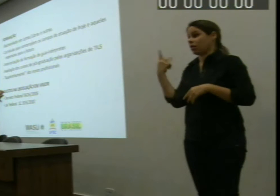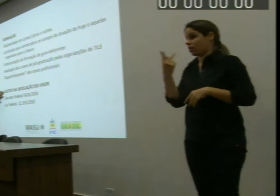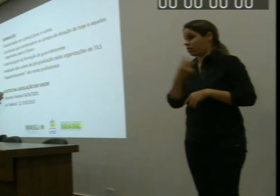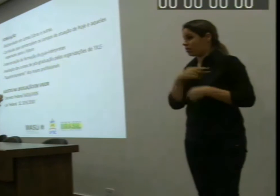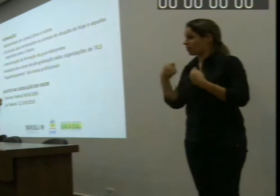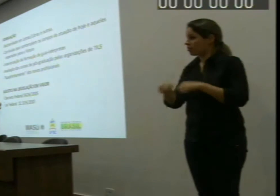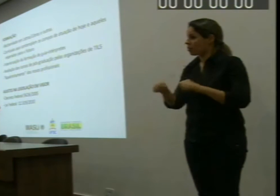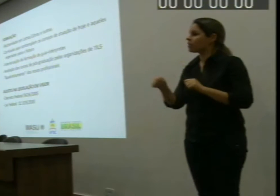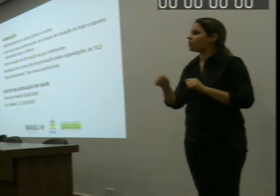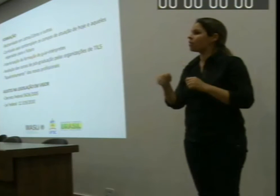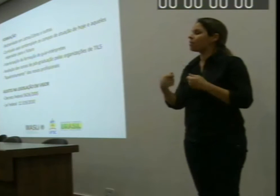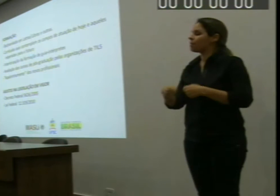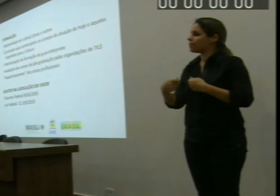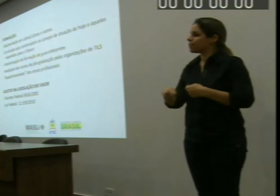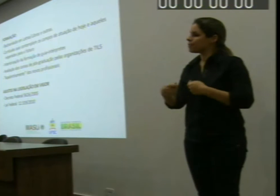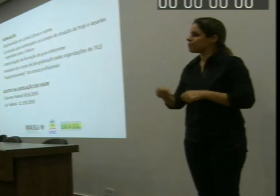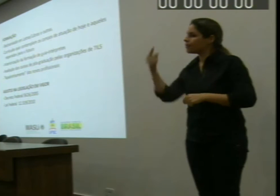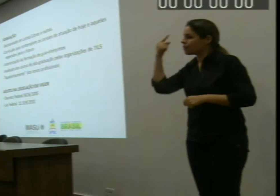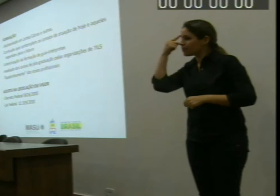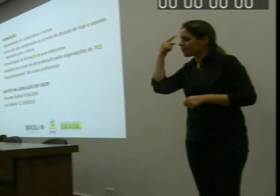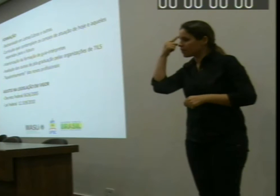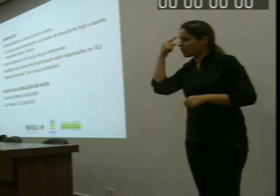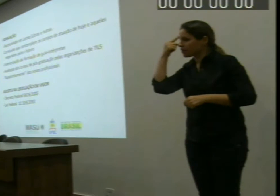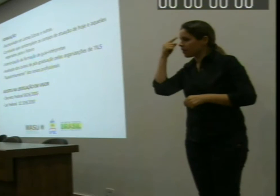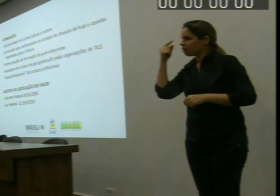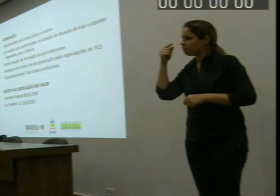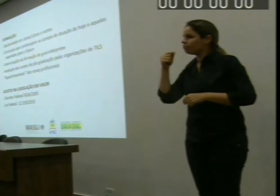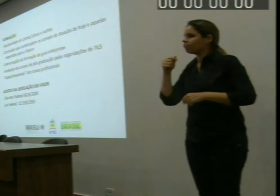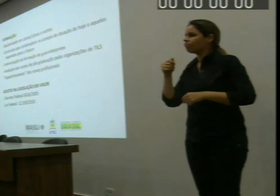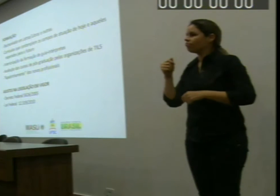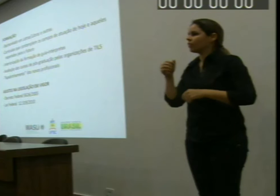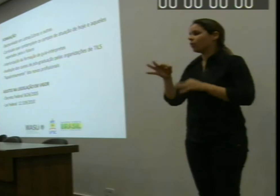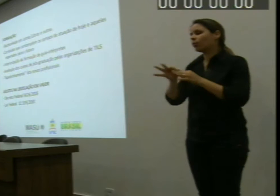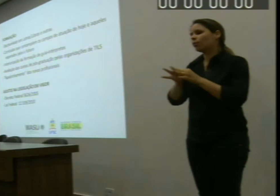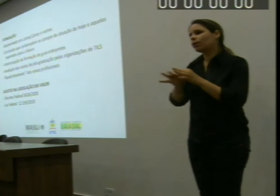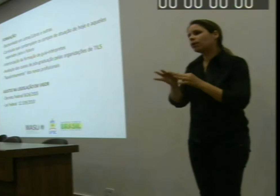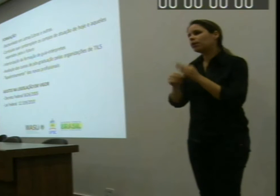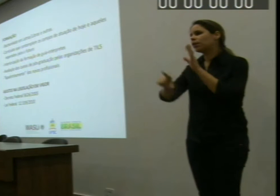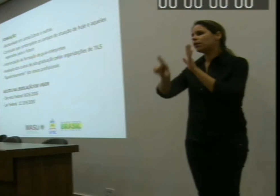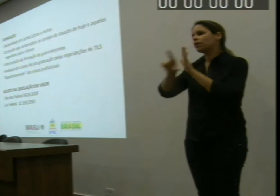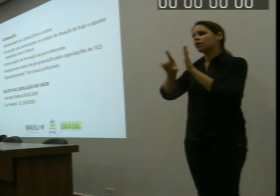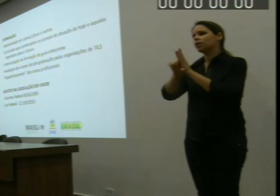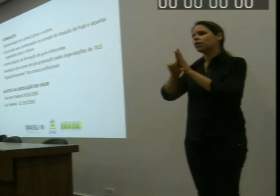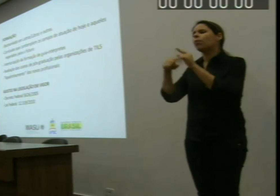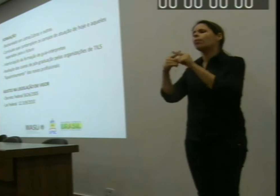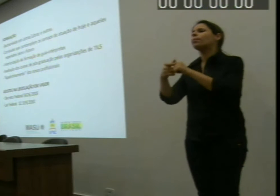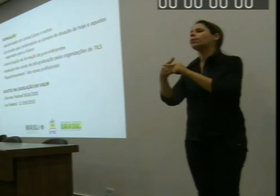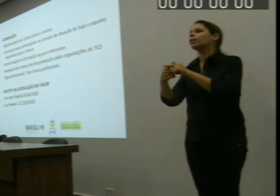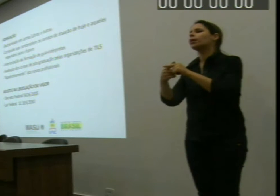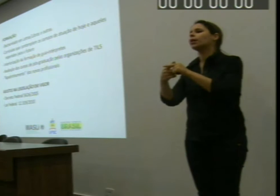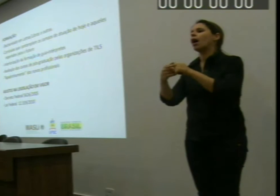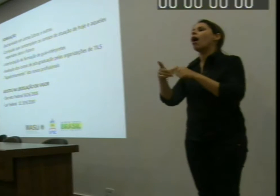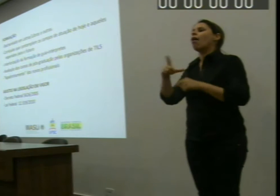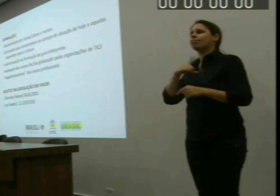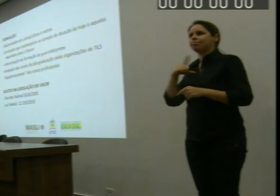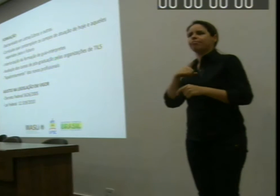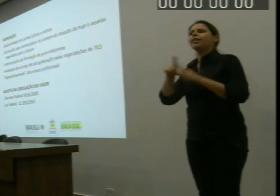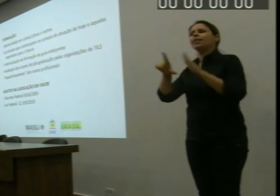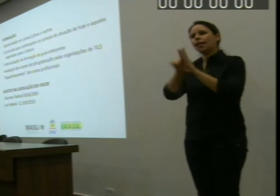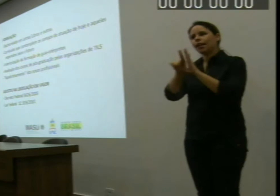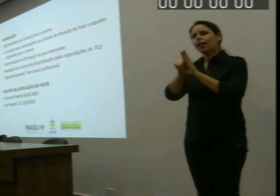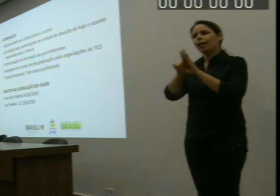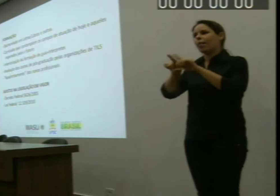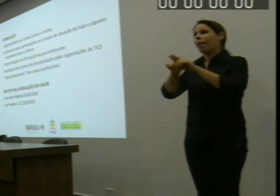ajustes da legislação em vigor as legislações elas não estão postas aí para ficarem para sempre as legislações modificam elas mudam